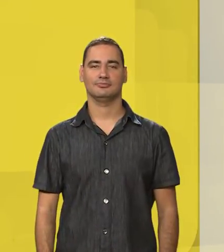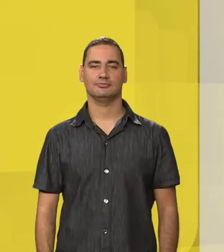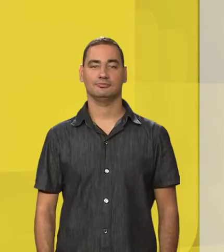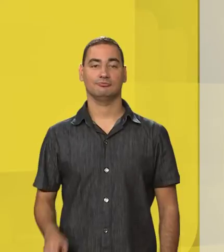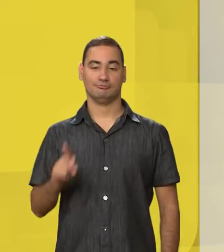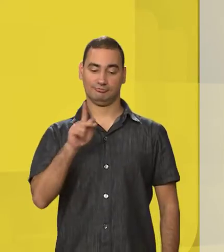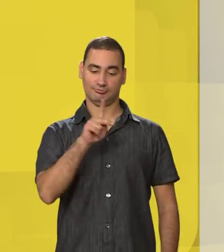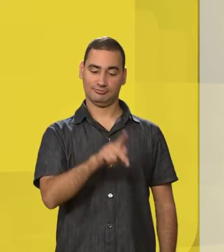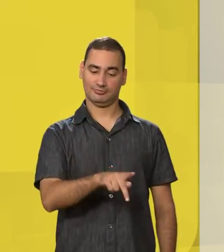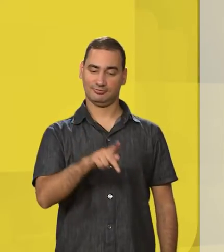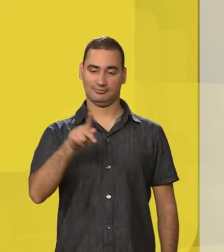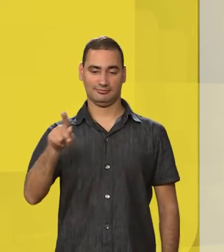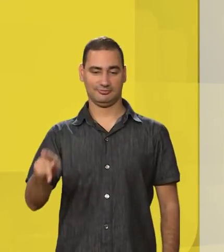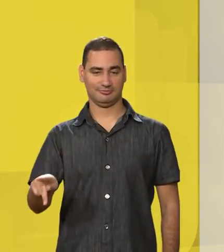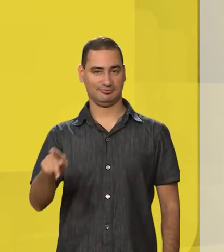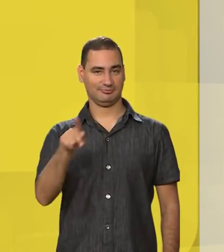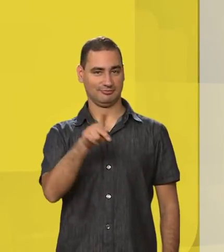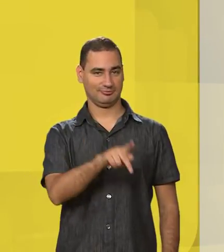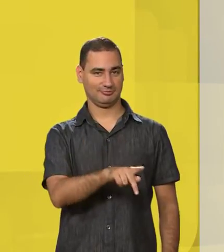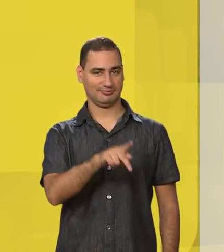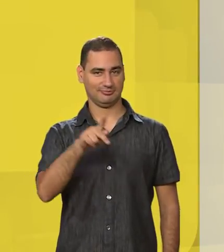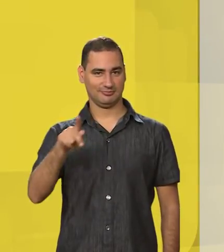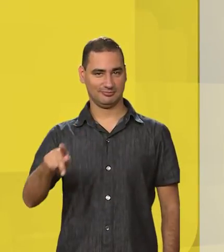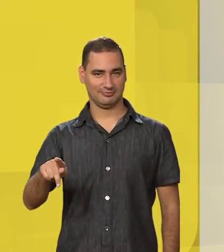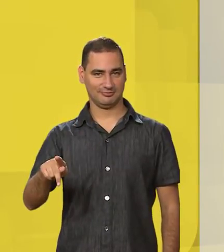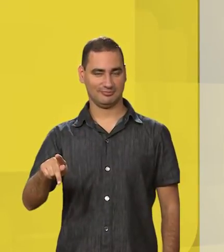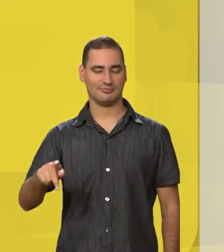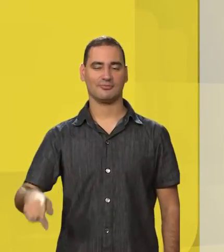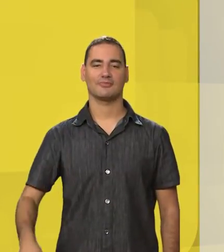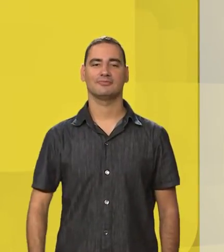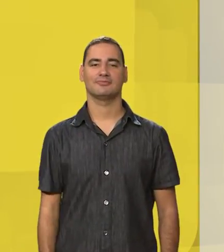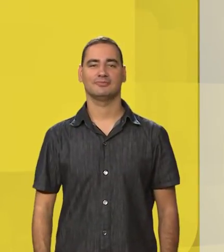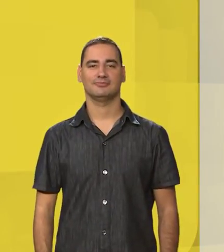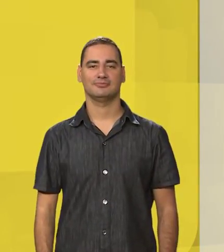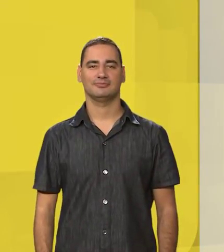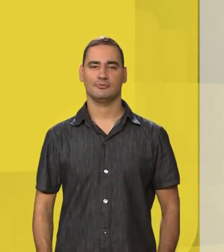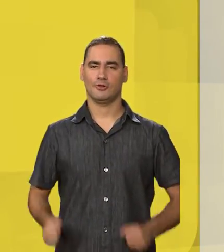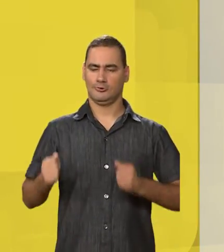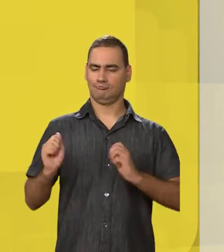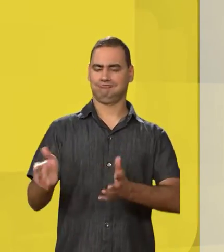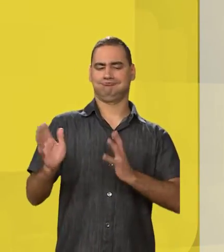Professor. Libras.